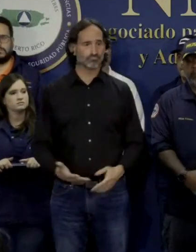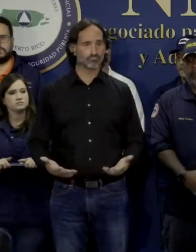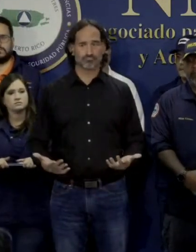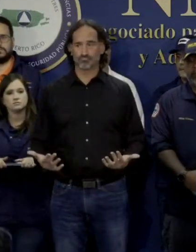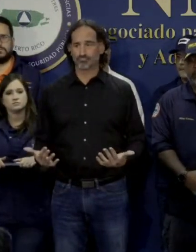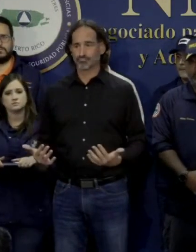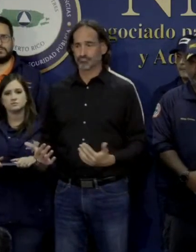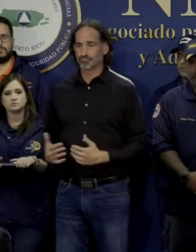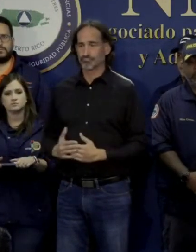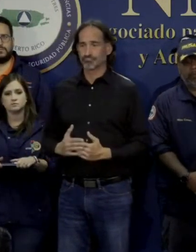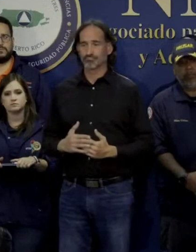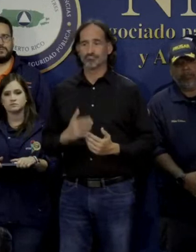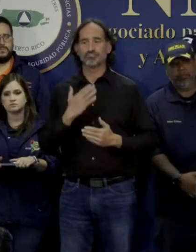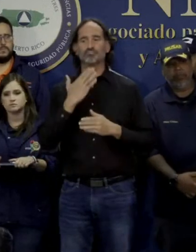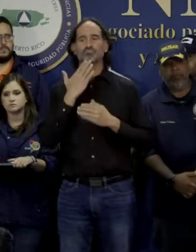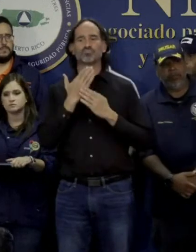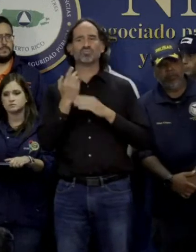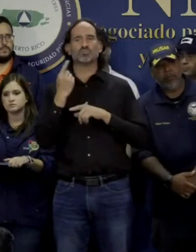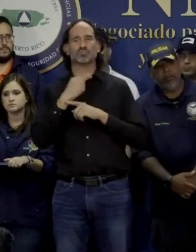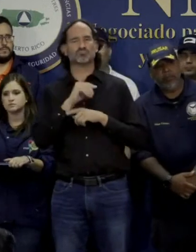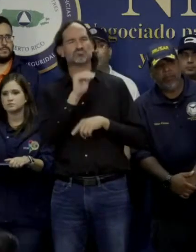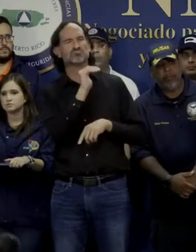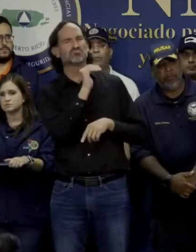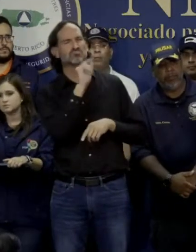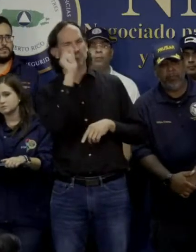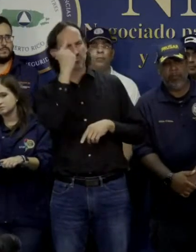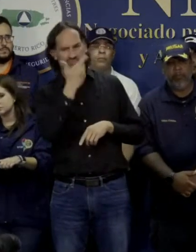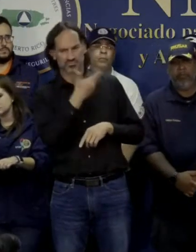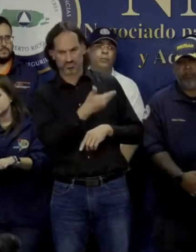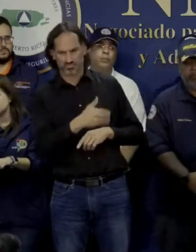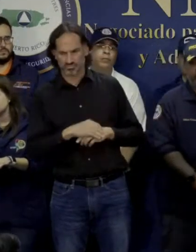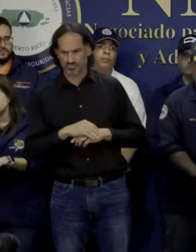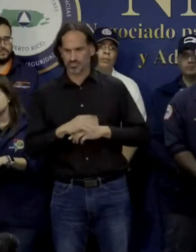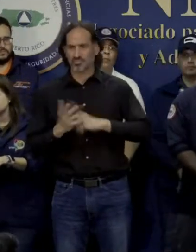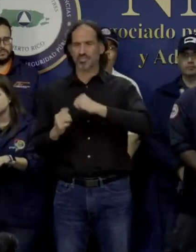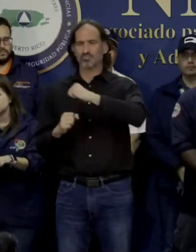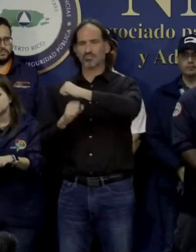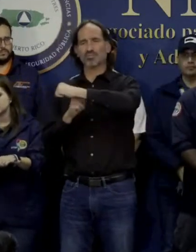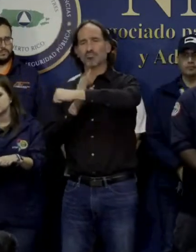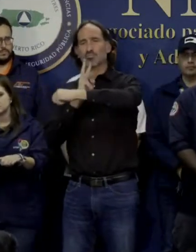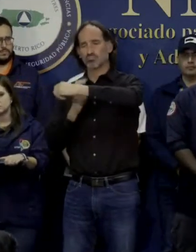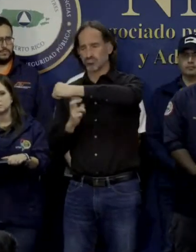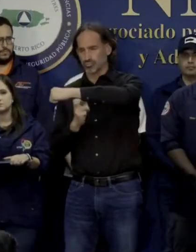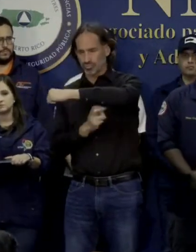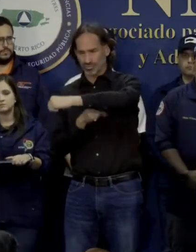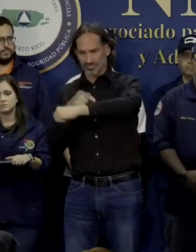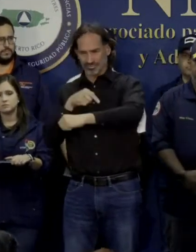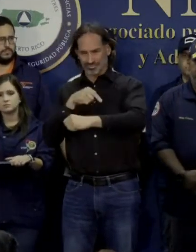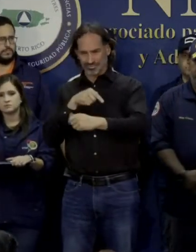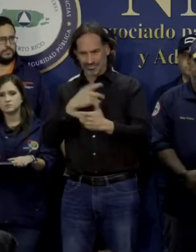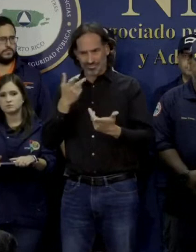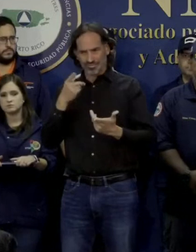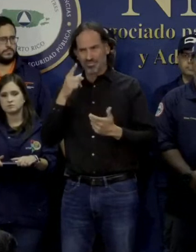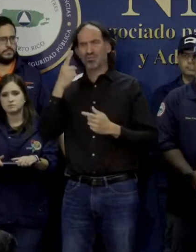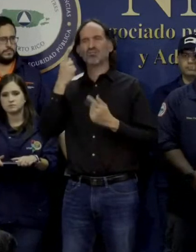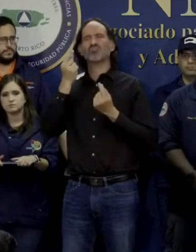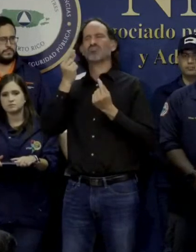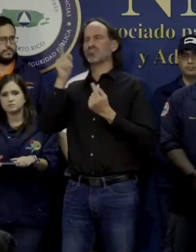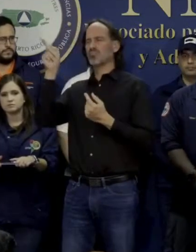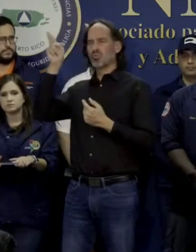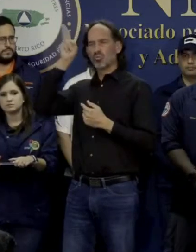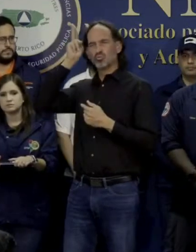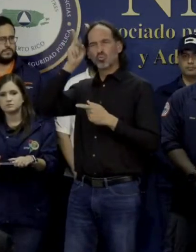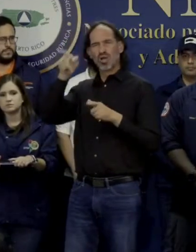señor gobernador. El puente que arrastró la corriente en Salto Arriba, en Utuado, es